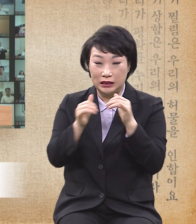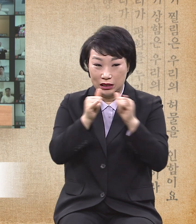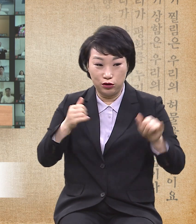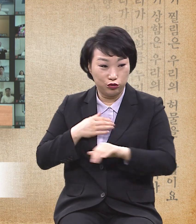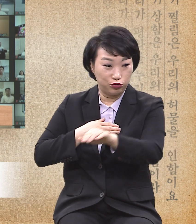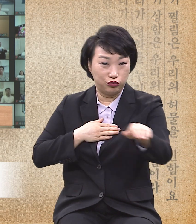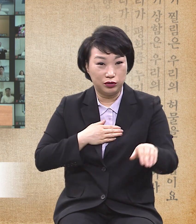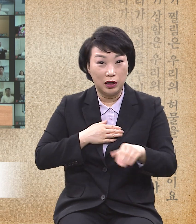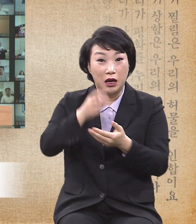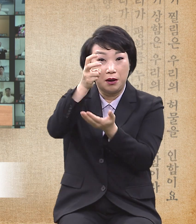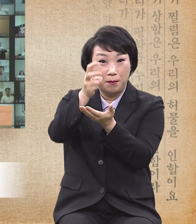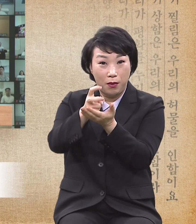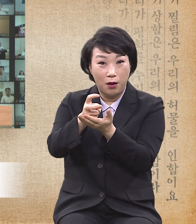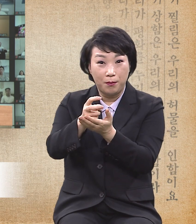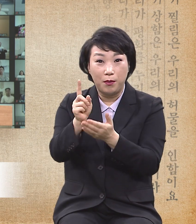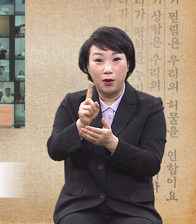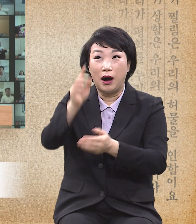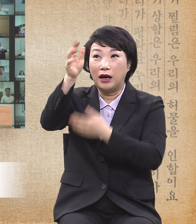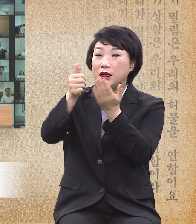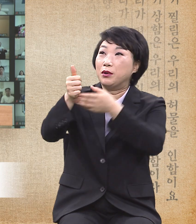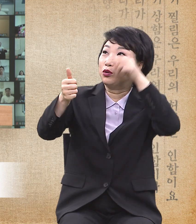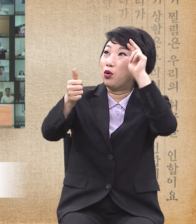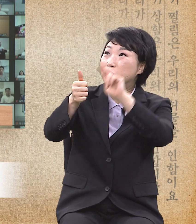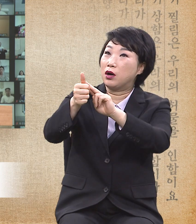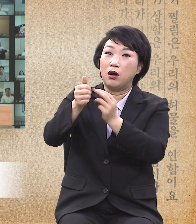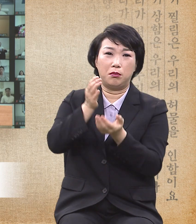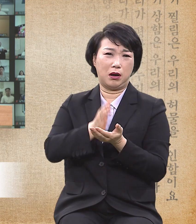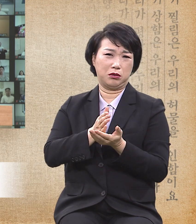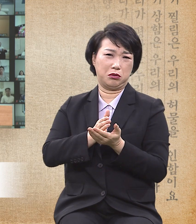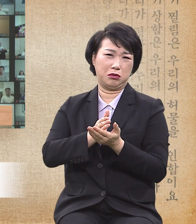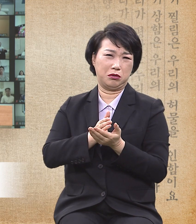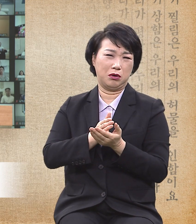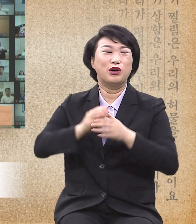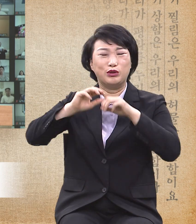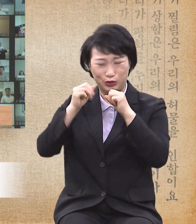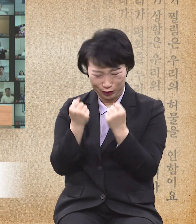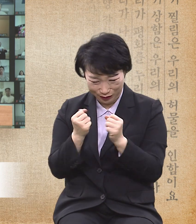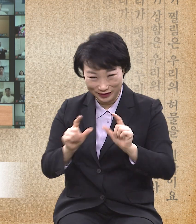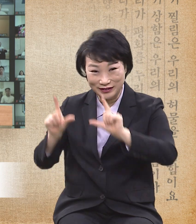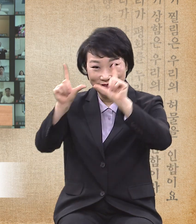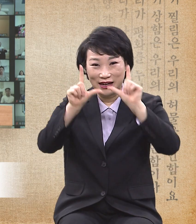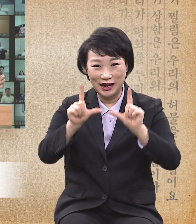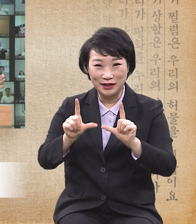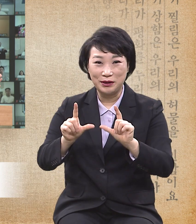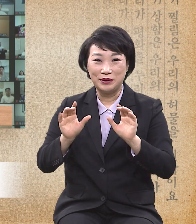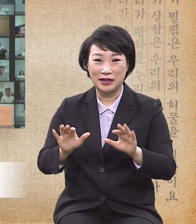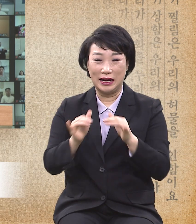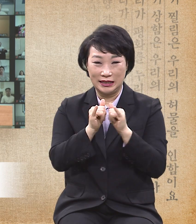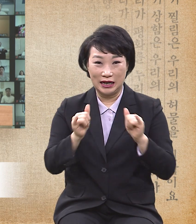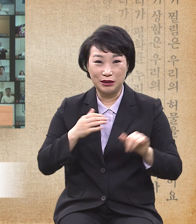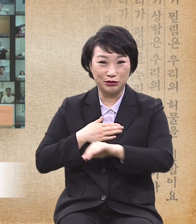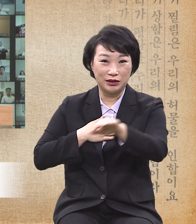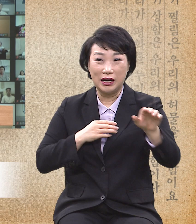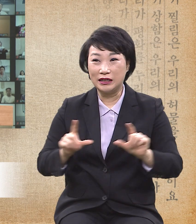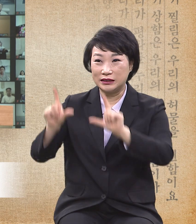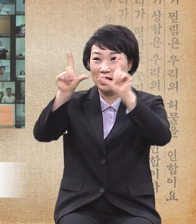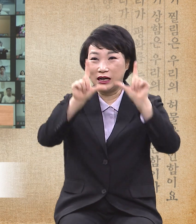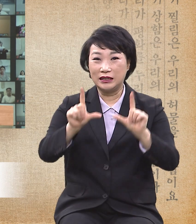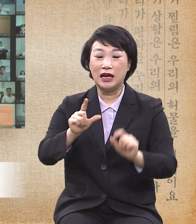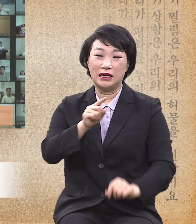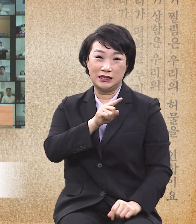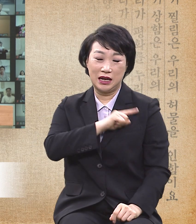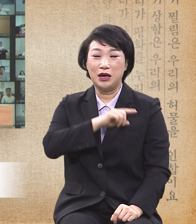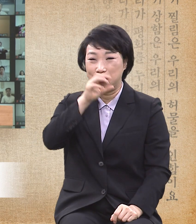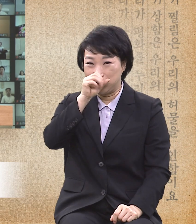인류의 법칙이 하나님을 도전하지 아니하고 순종하며 살아가면서 인간이 살아가기에